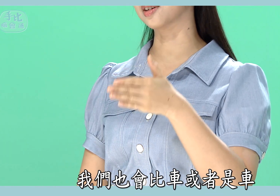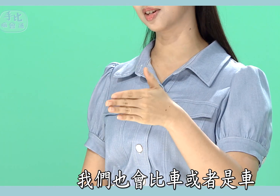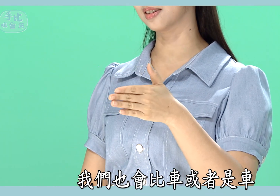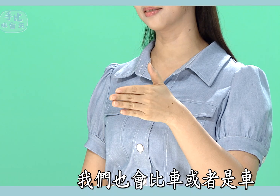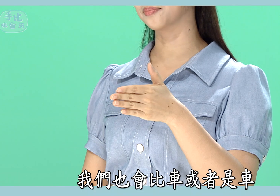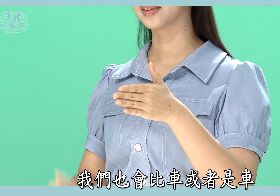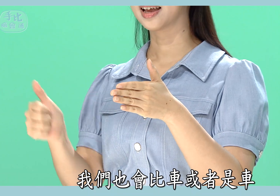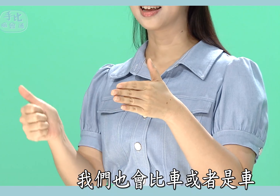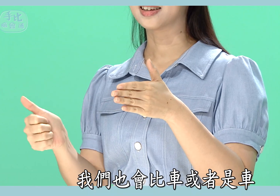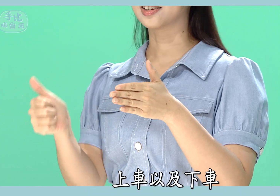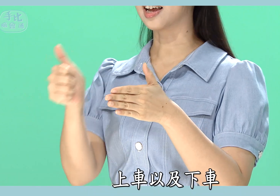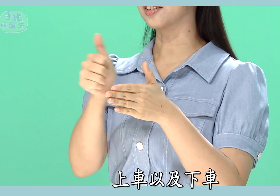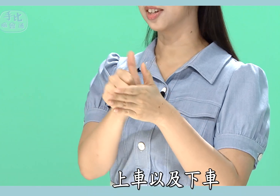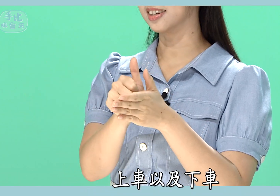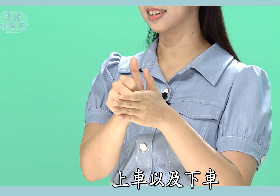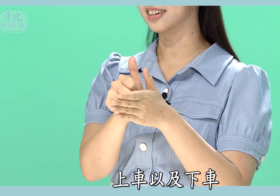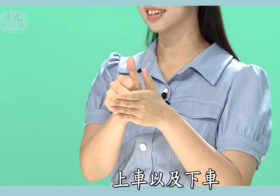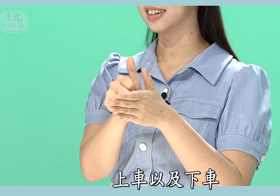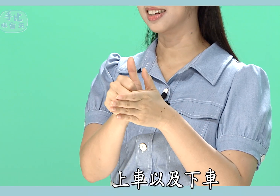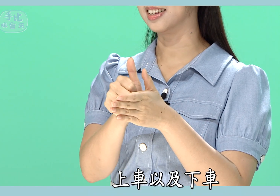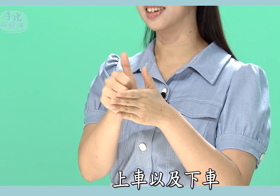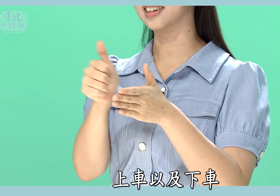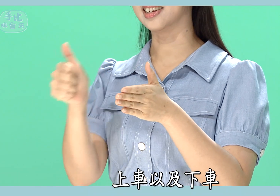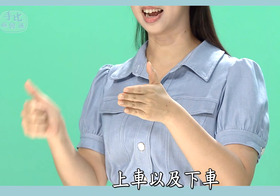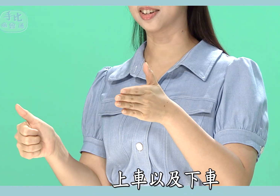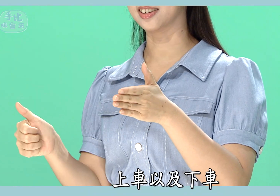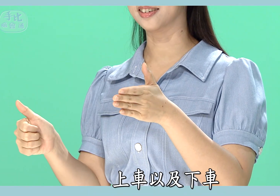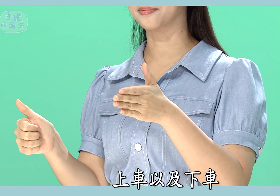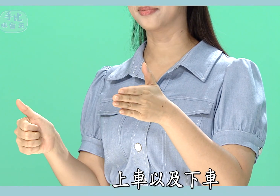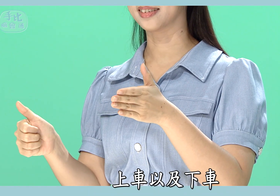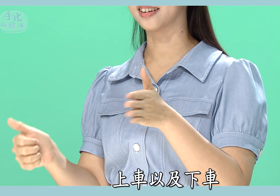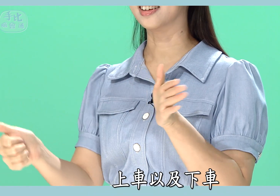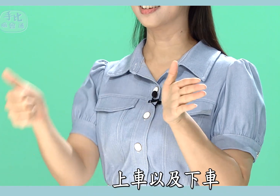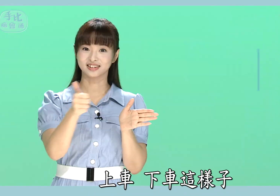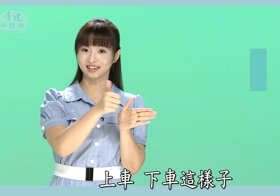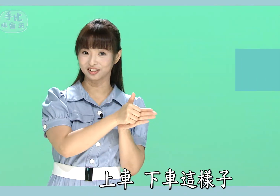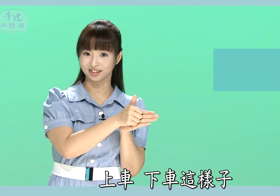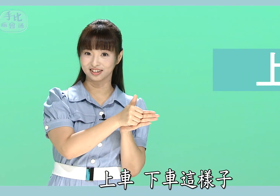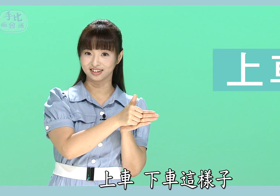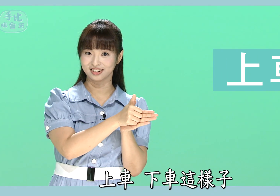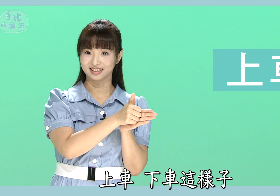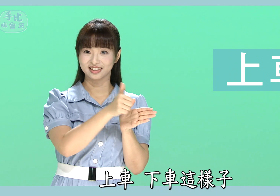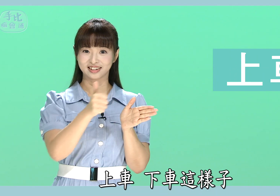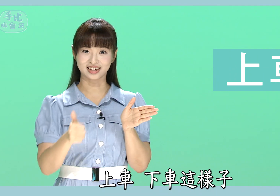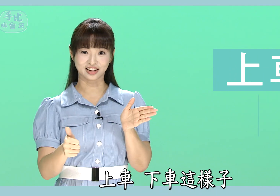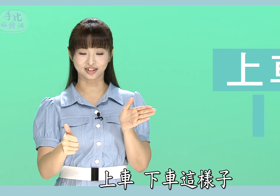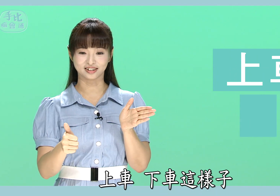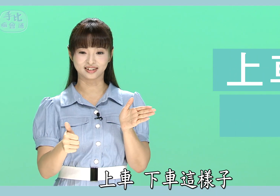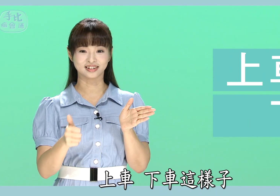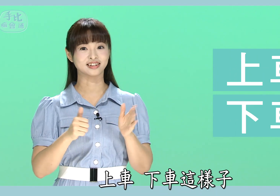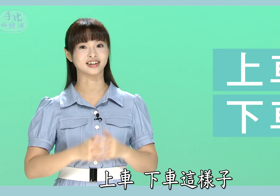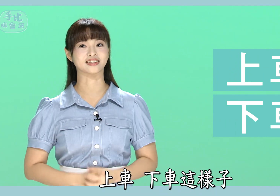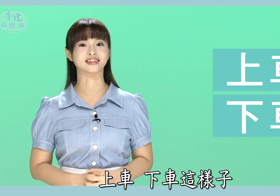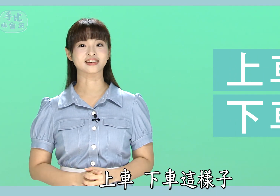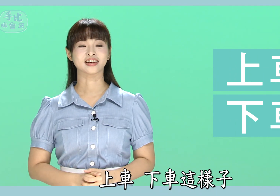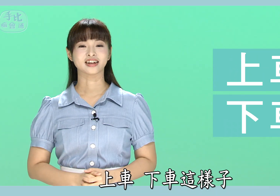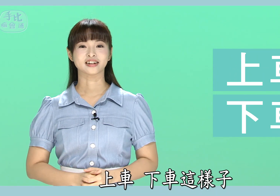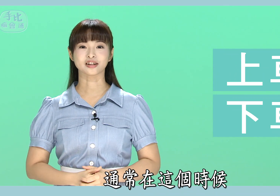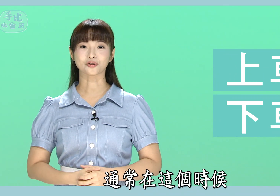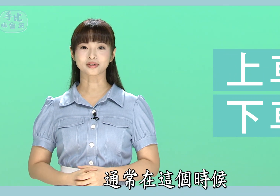车，上车以及下车，上车下车这样子。那通常